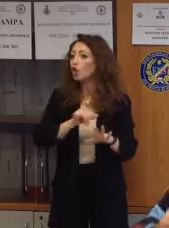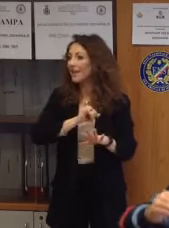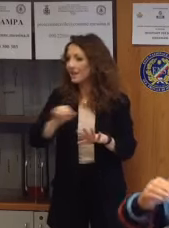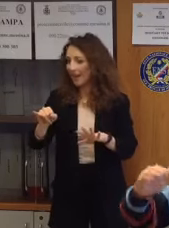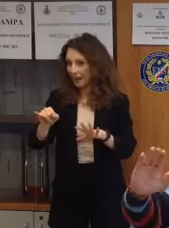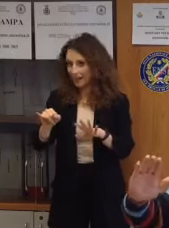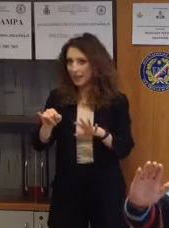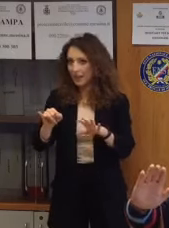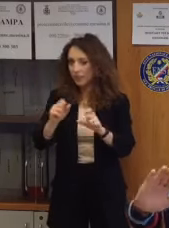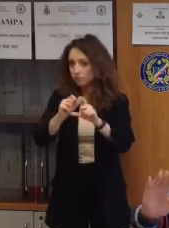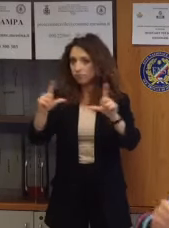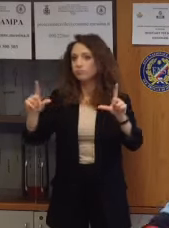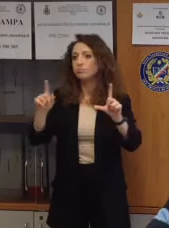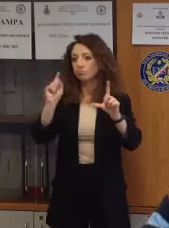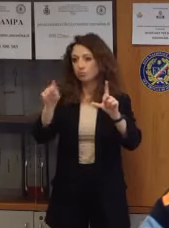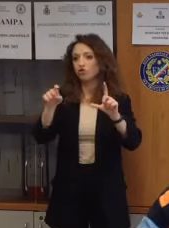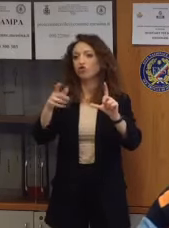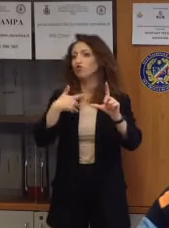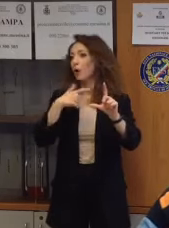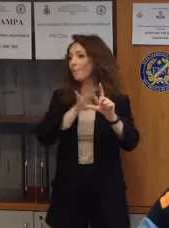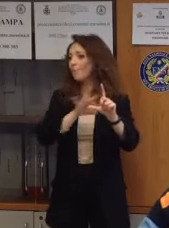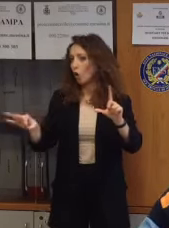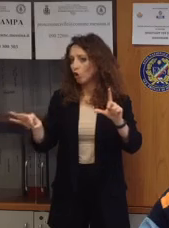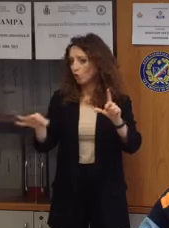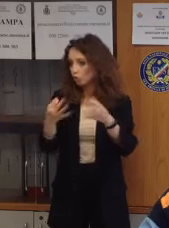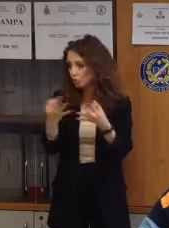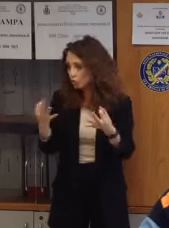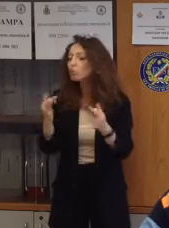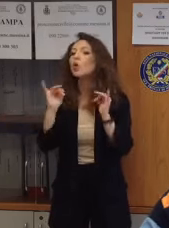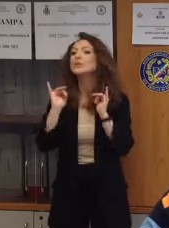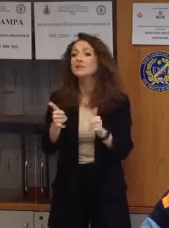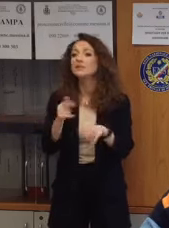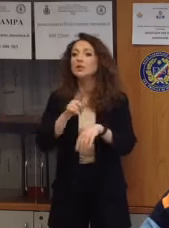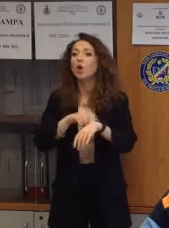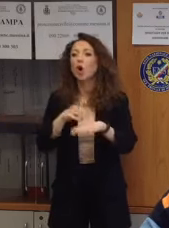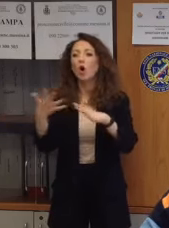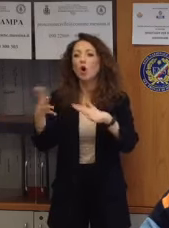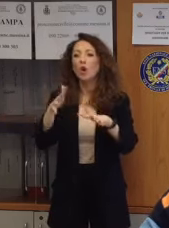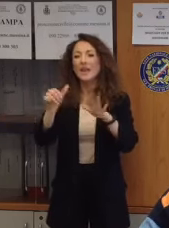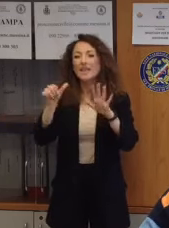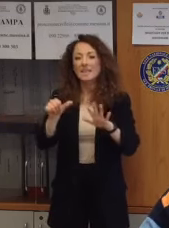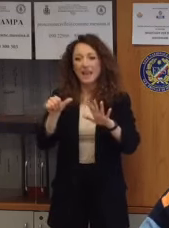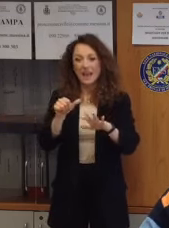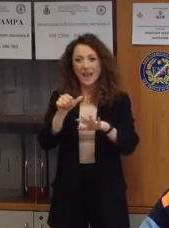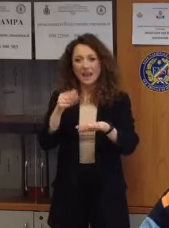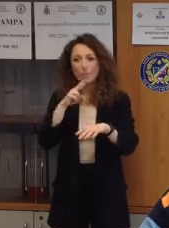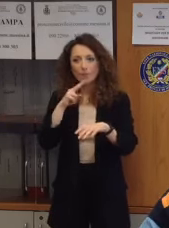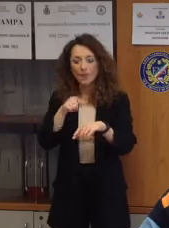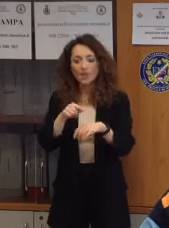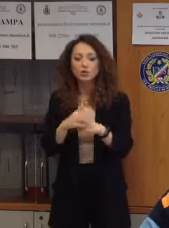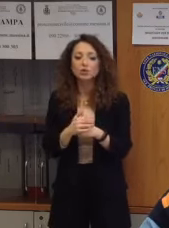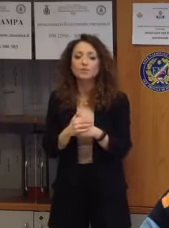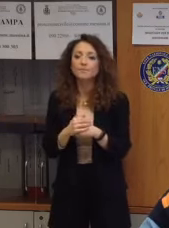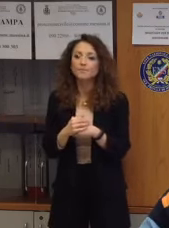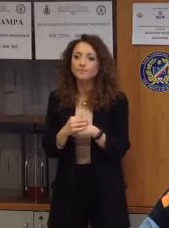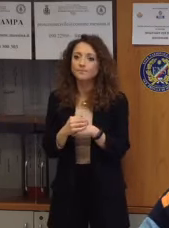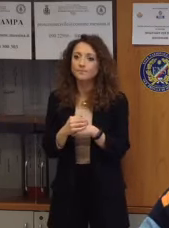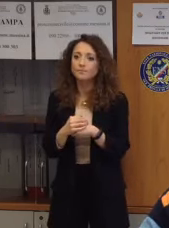è aperto attualmente, sì. Giusto? Il dato risale questo alle ore 18 circa. Sono state